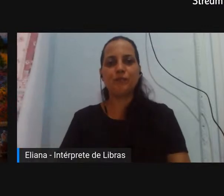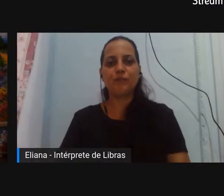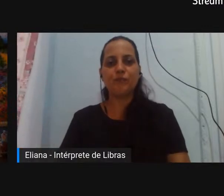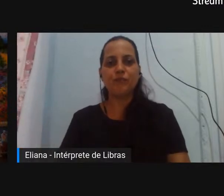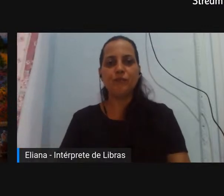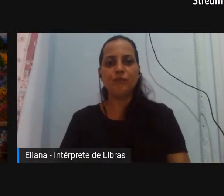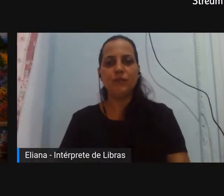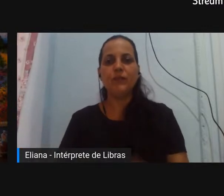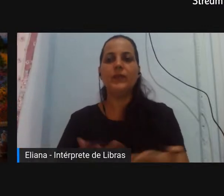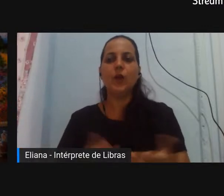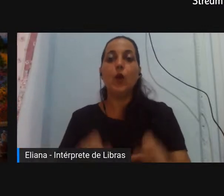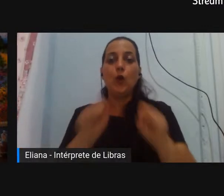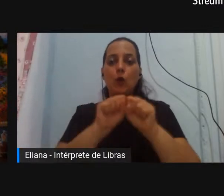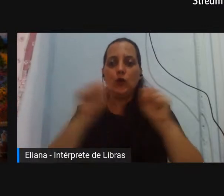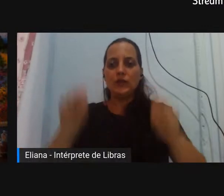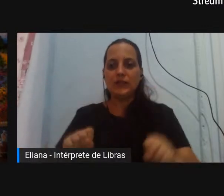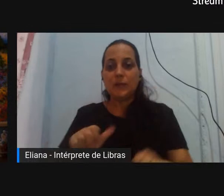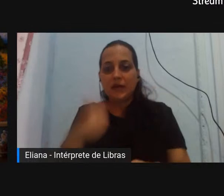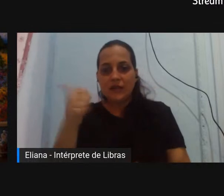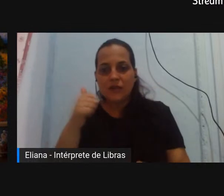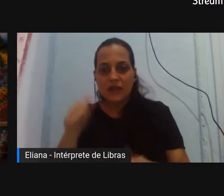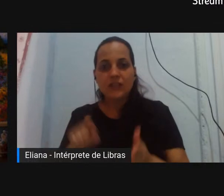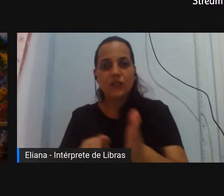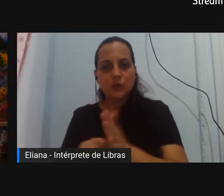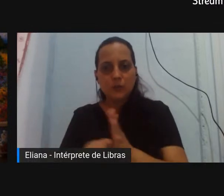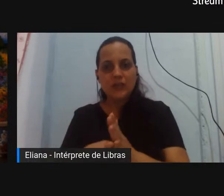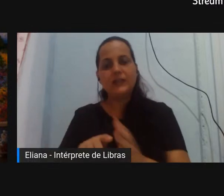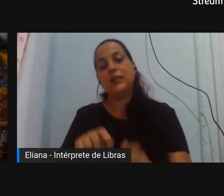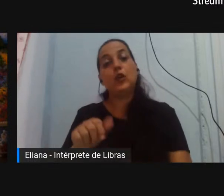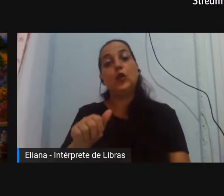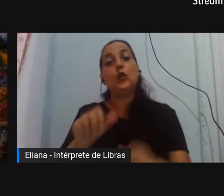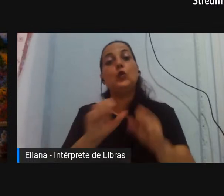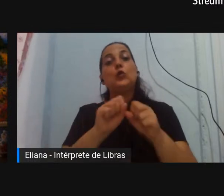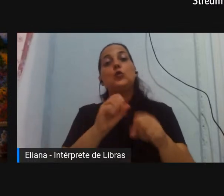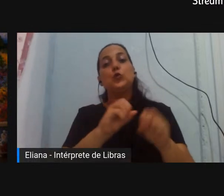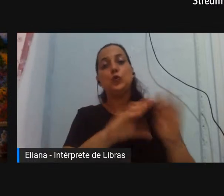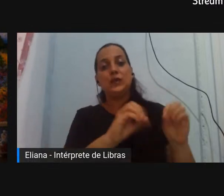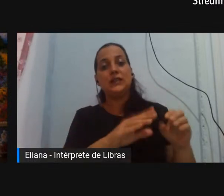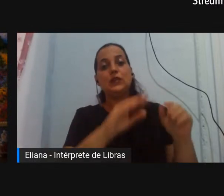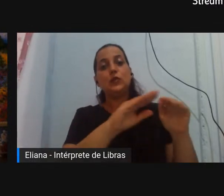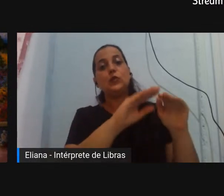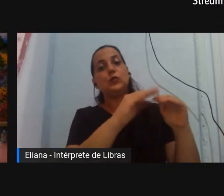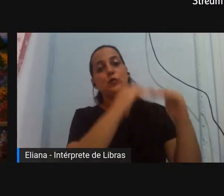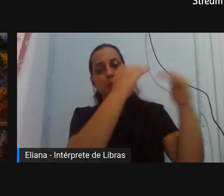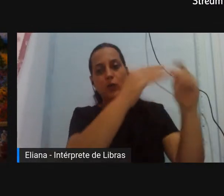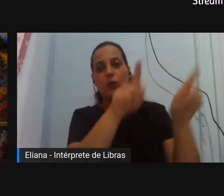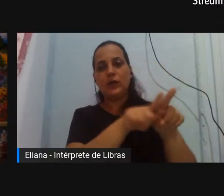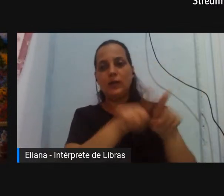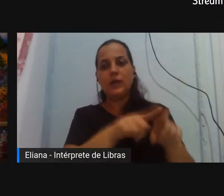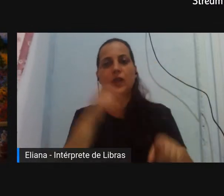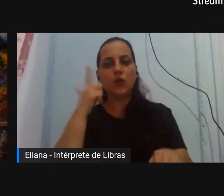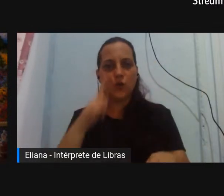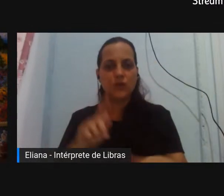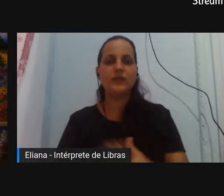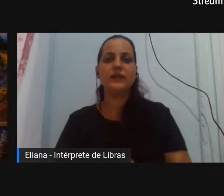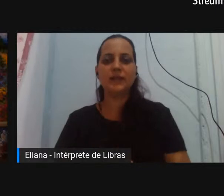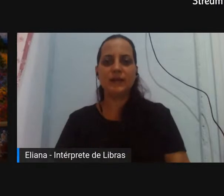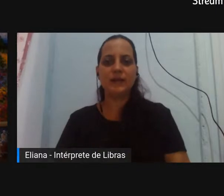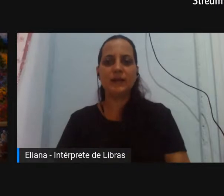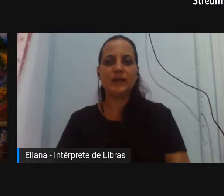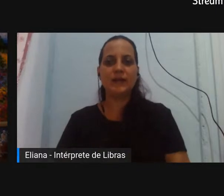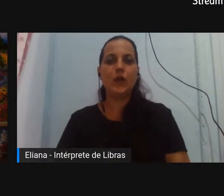moderno e sofisticado de avaliação do ensino superior, sepultando o famigerado